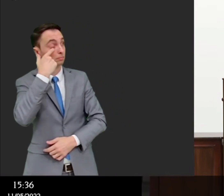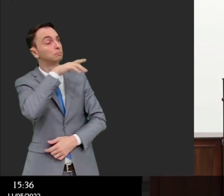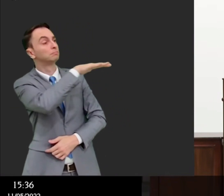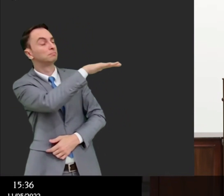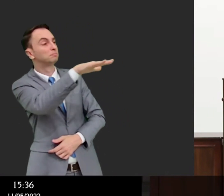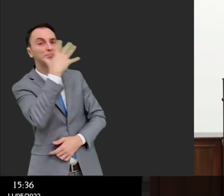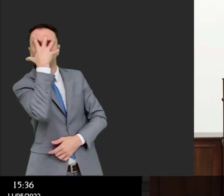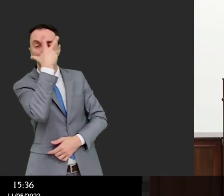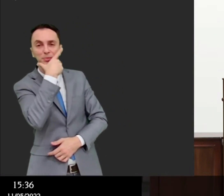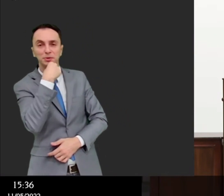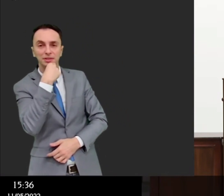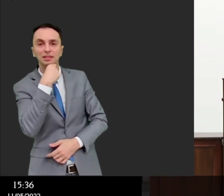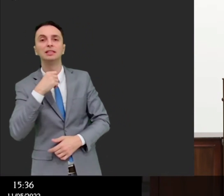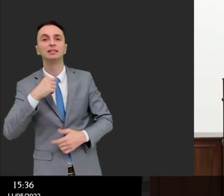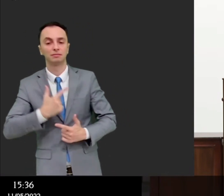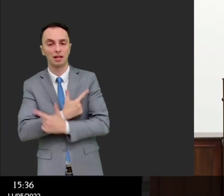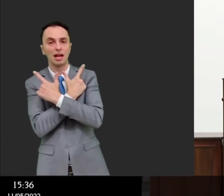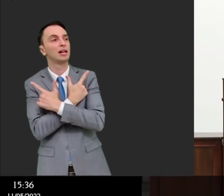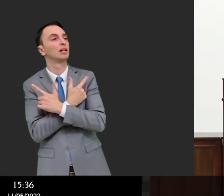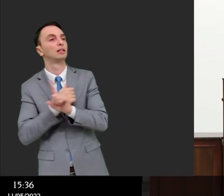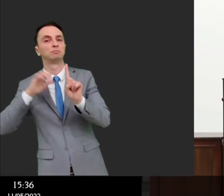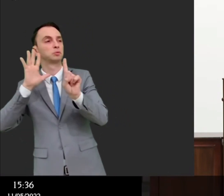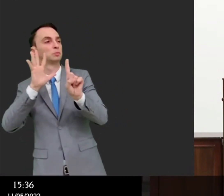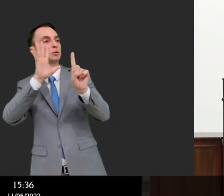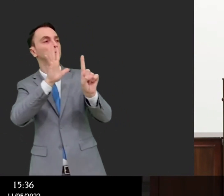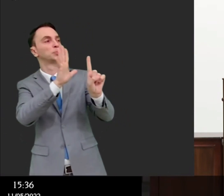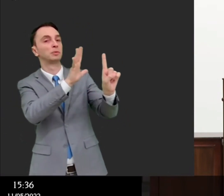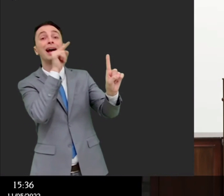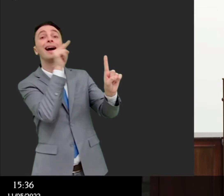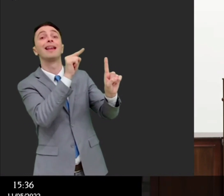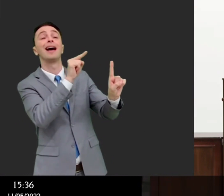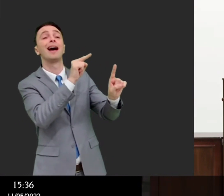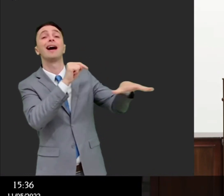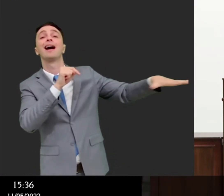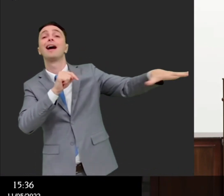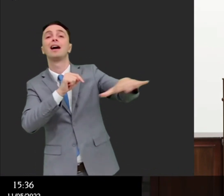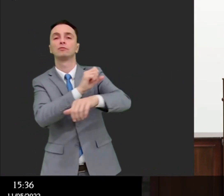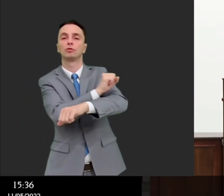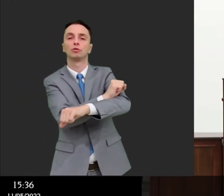apareceu ser Sodoma e Gomorra, onde foi tudo destruído.